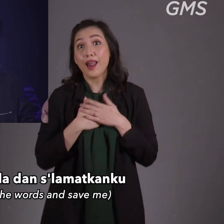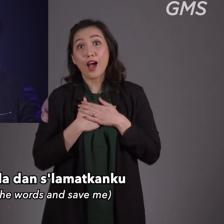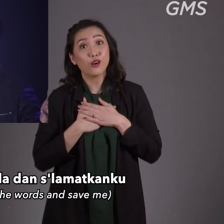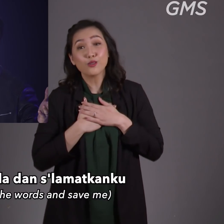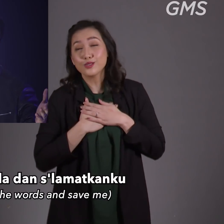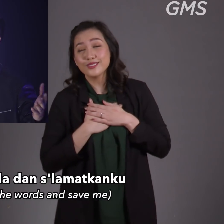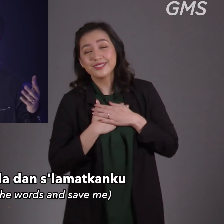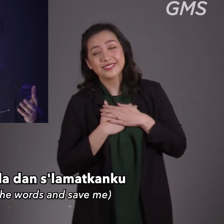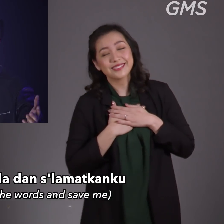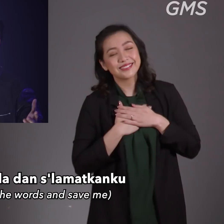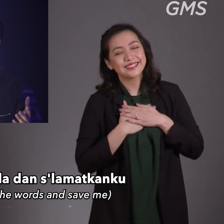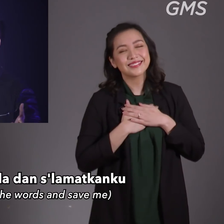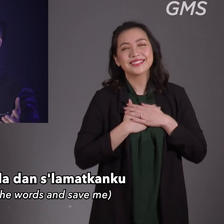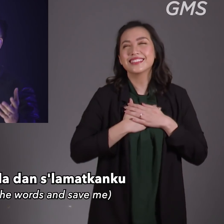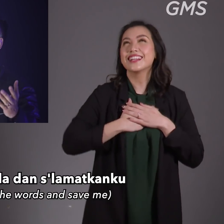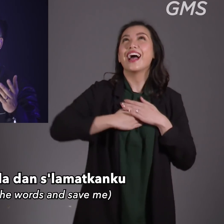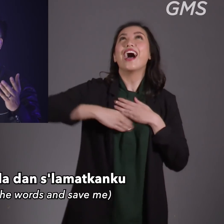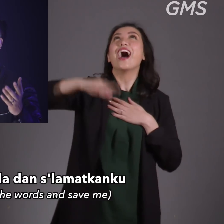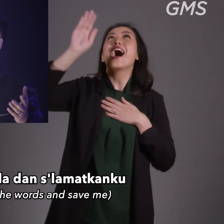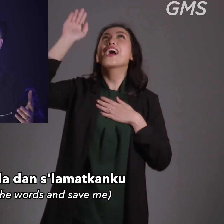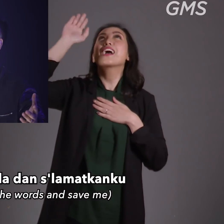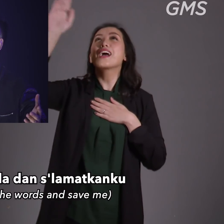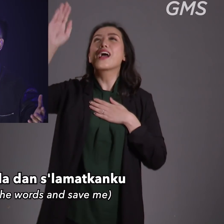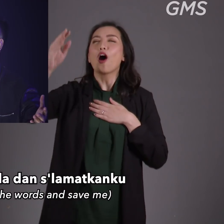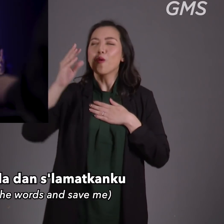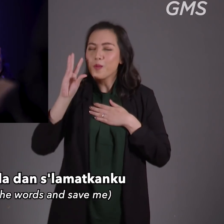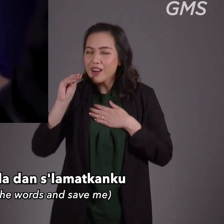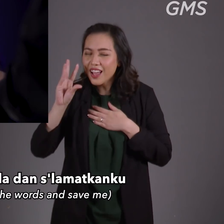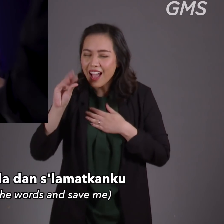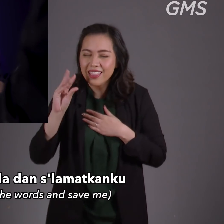sembuhkanku, Kau bersabda